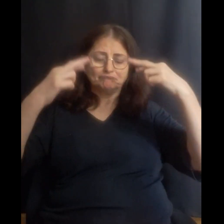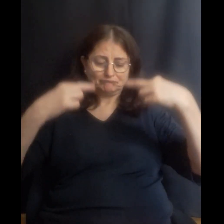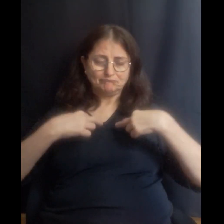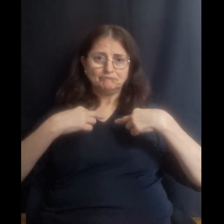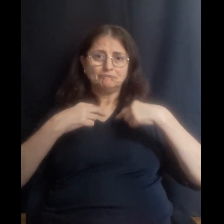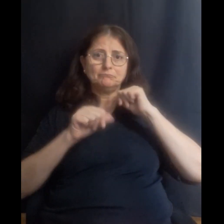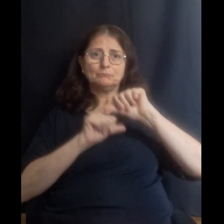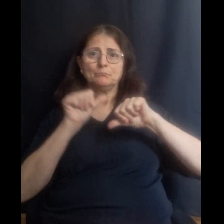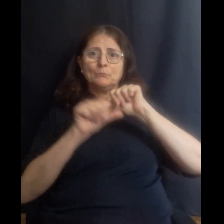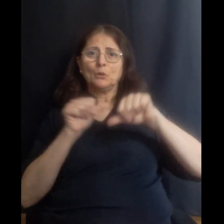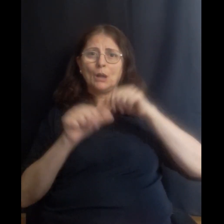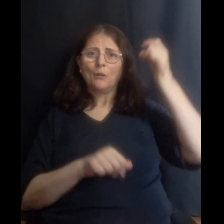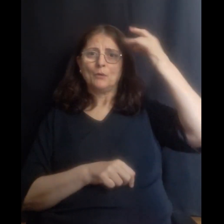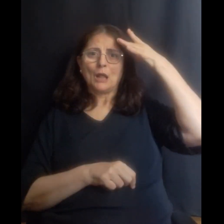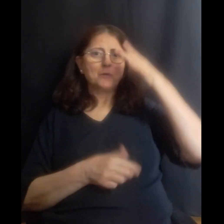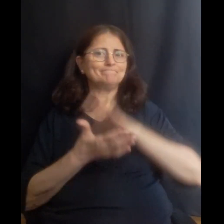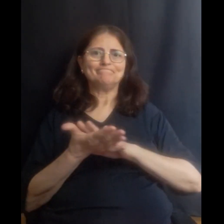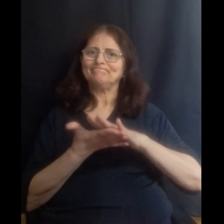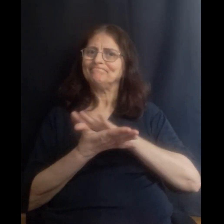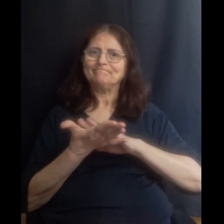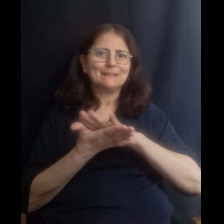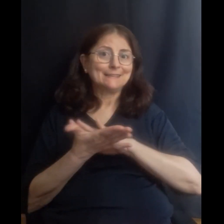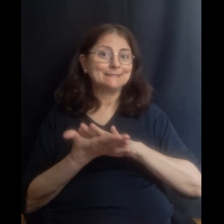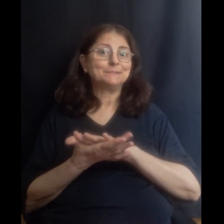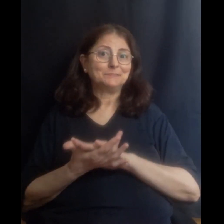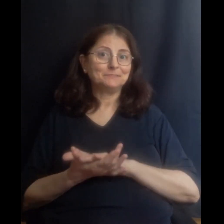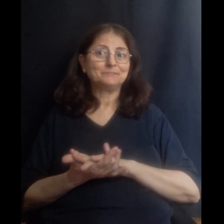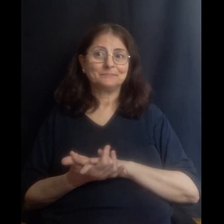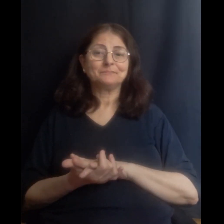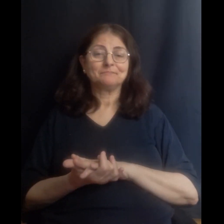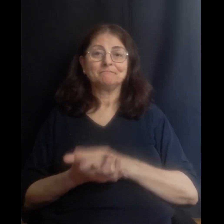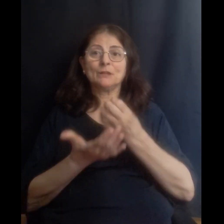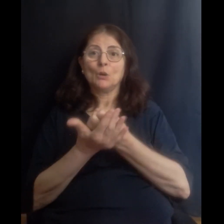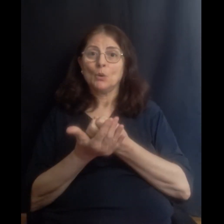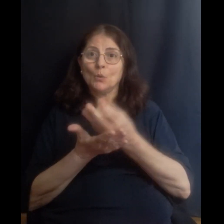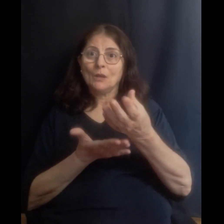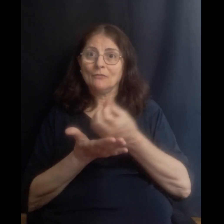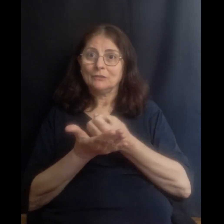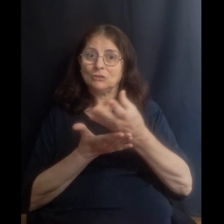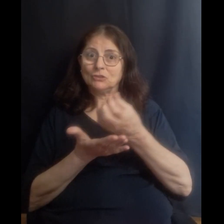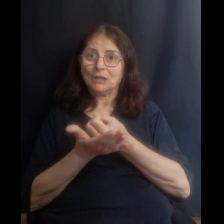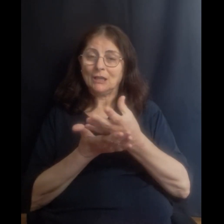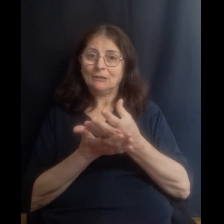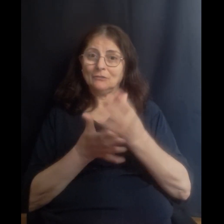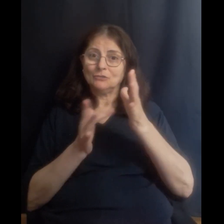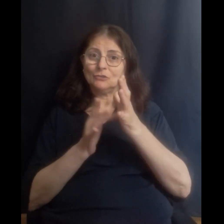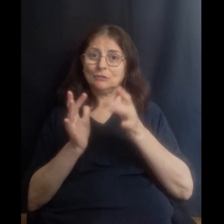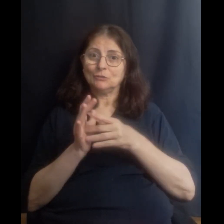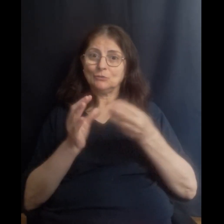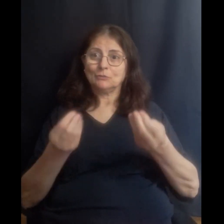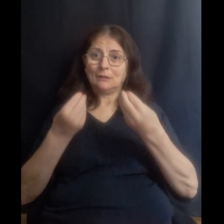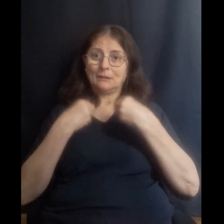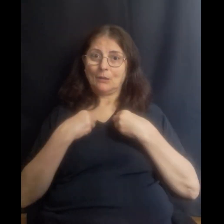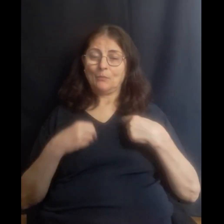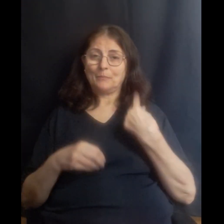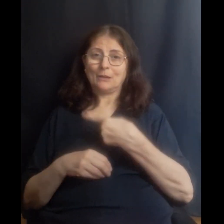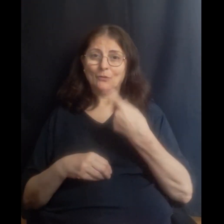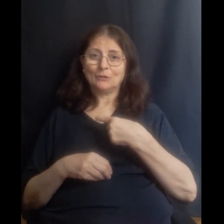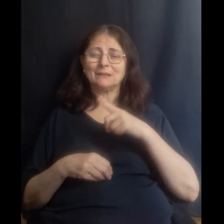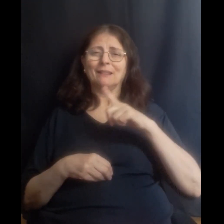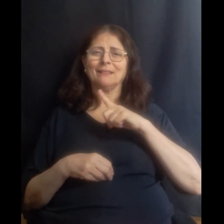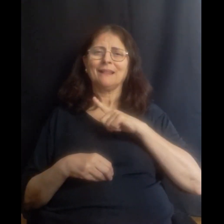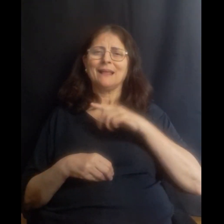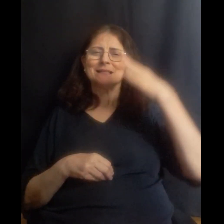nossa própria transformação moral. E o Evangelho que ele nos deixou é sempre